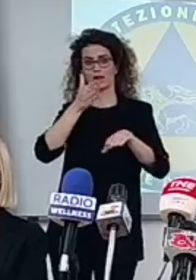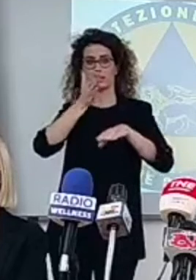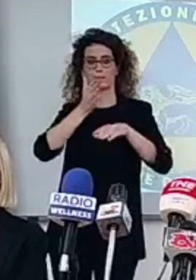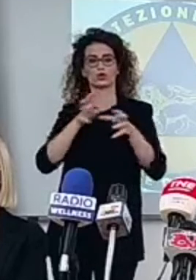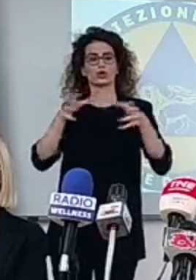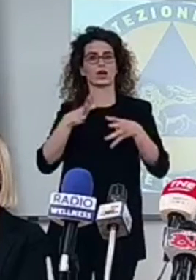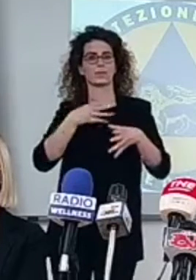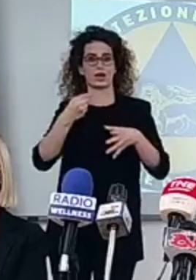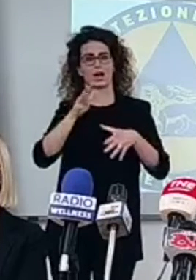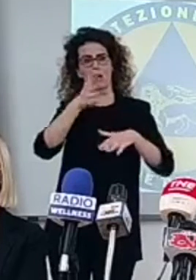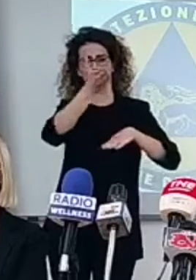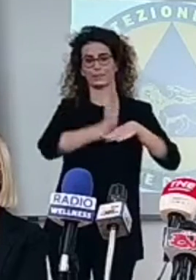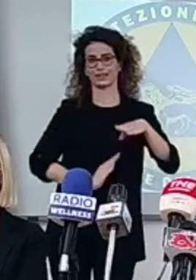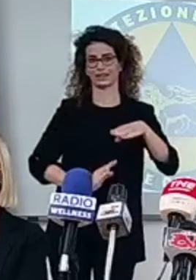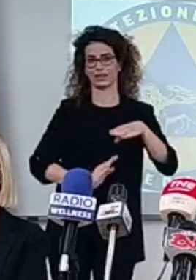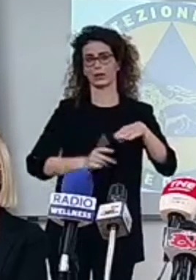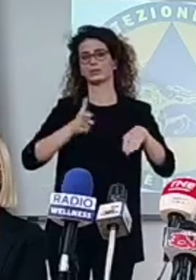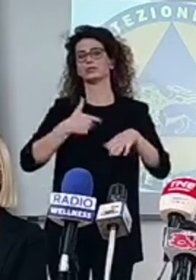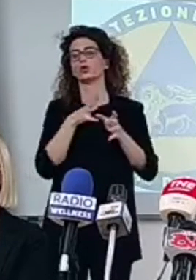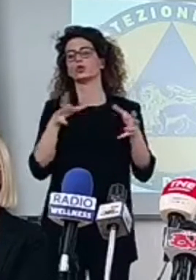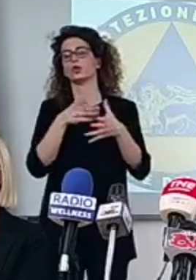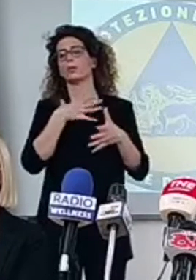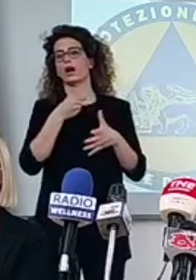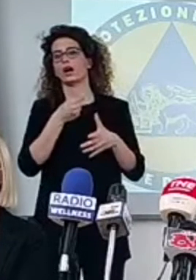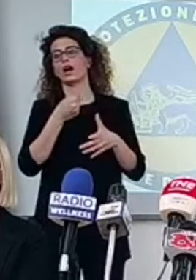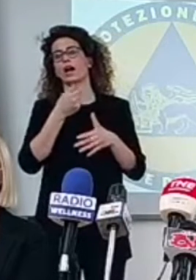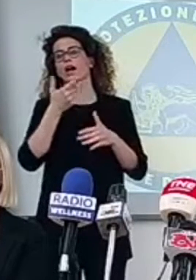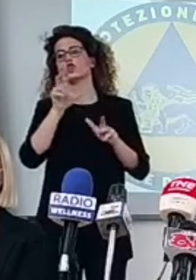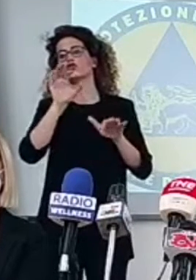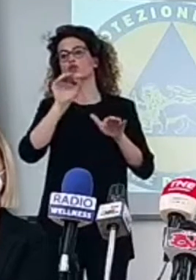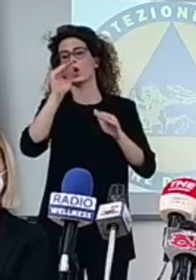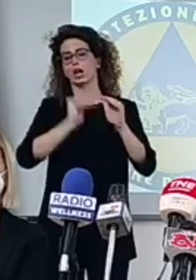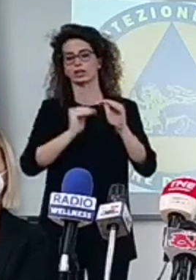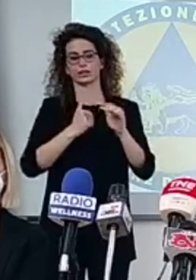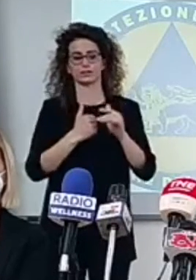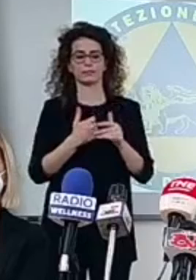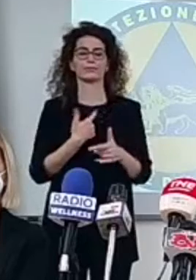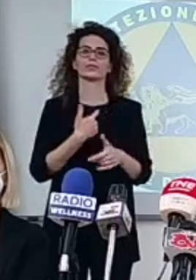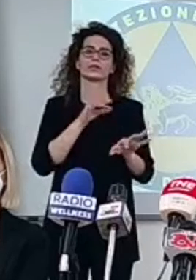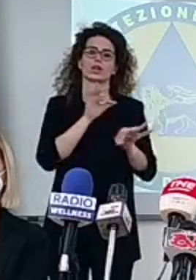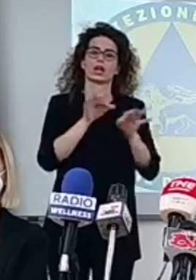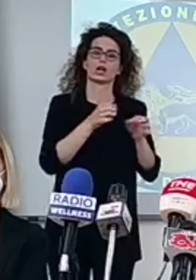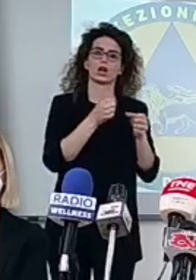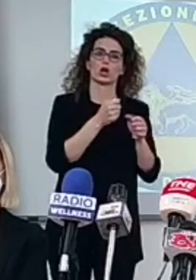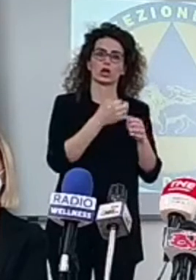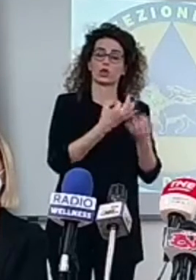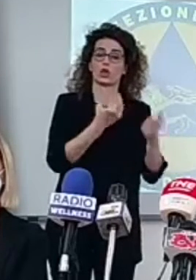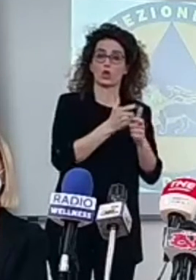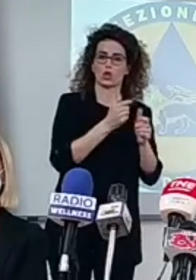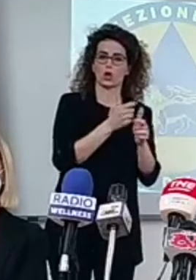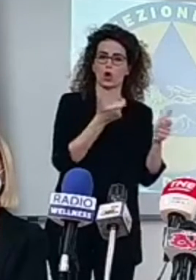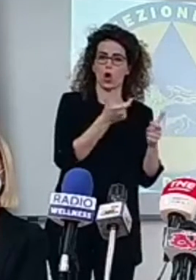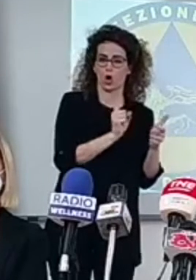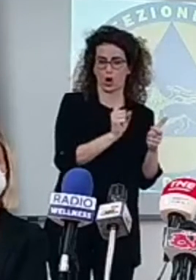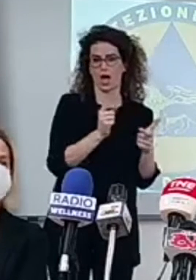in veneto l'indice rts 0,69 l'incidenza del 29,8 su 100.000